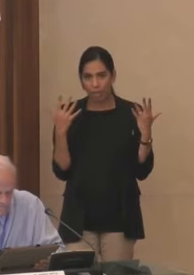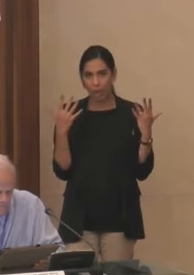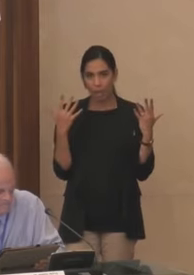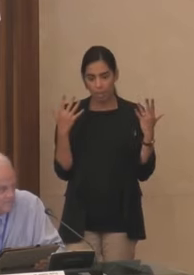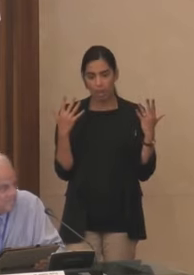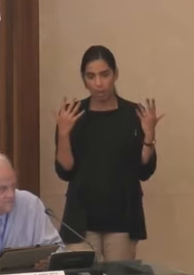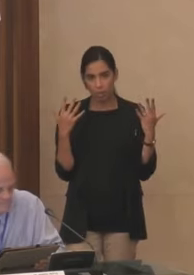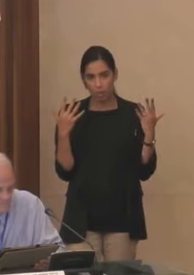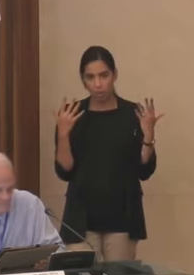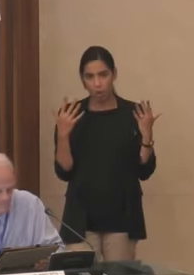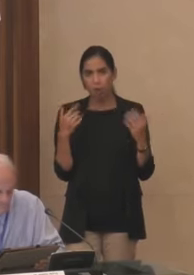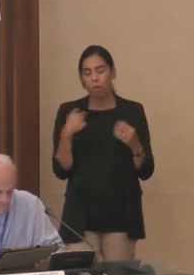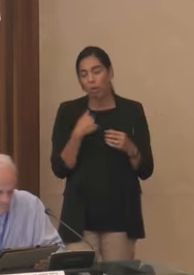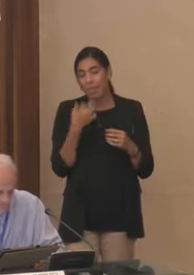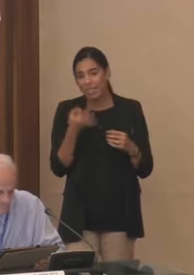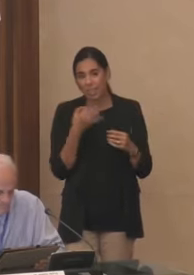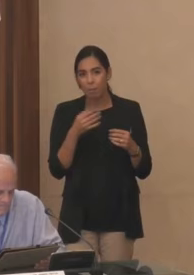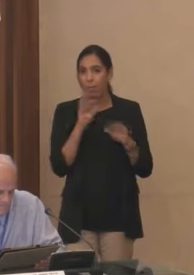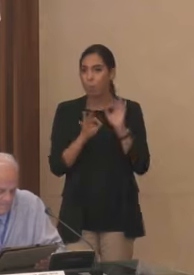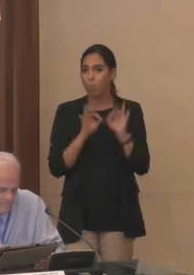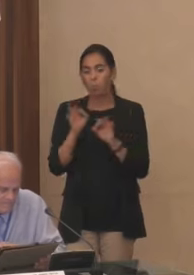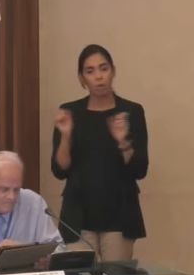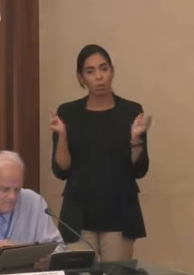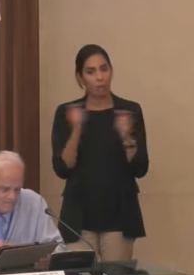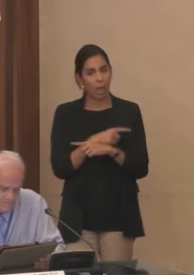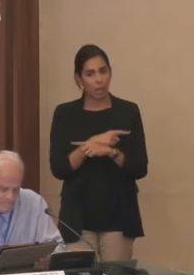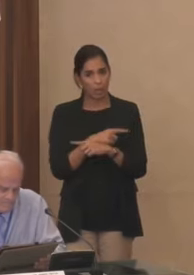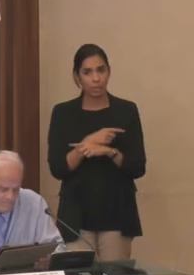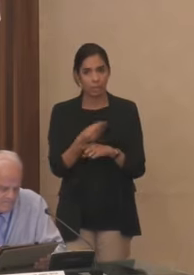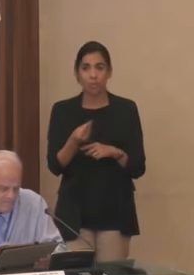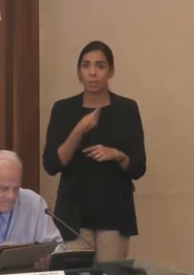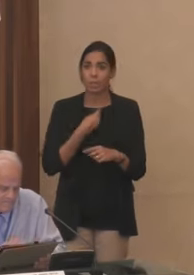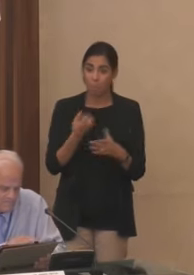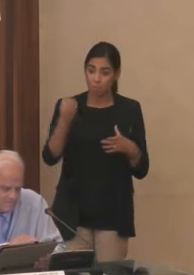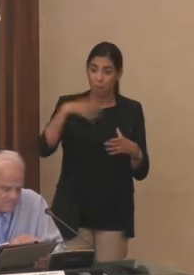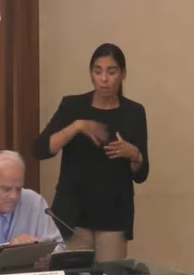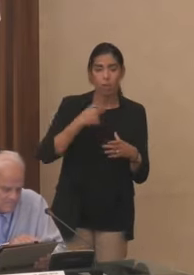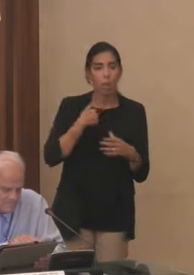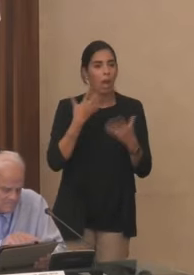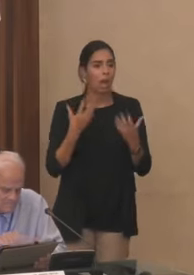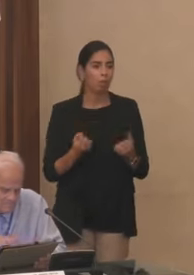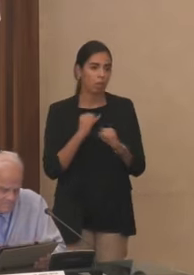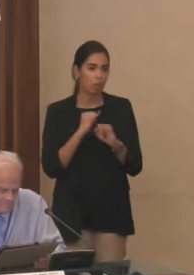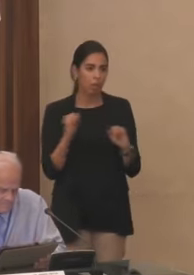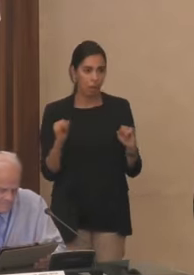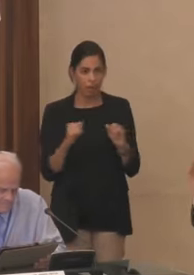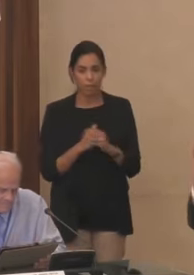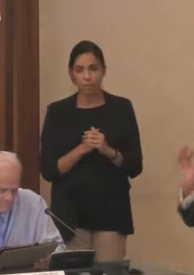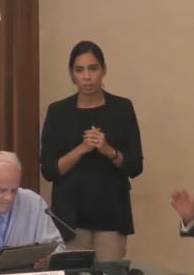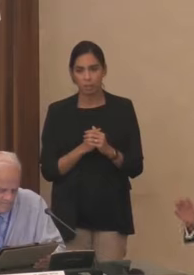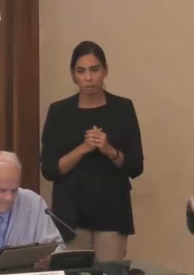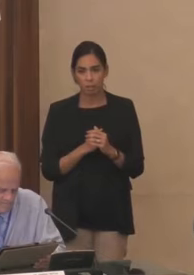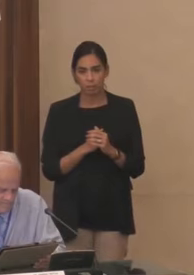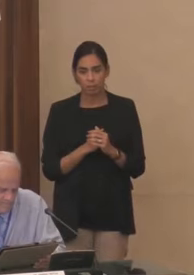paese. Io li ho sempre curati gratuitamente, non ho mai accettato un bonifico, piuttosto ho detto